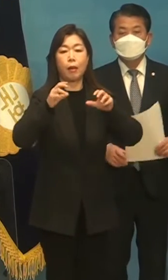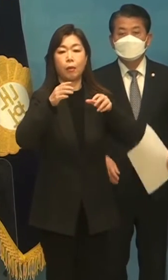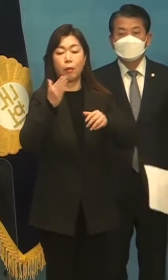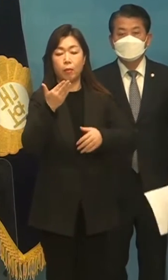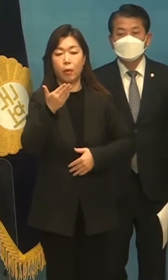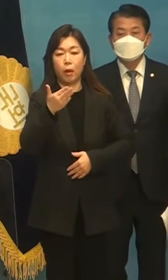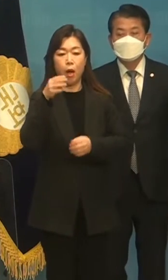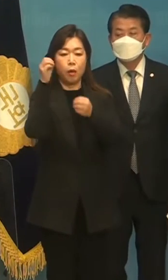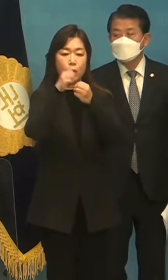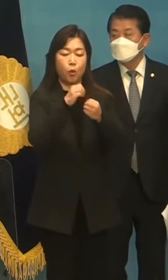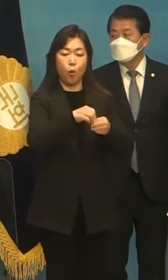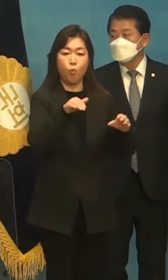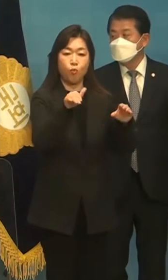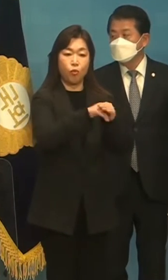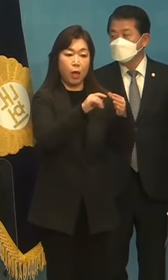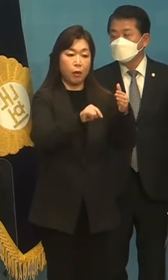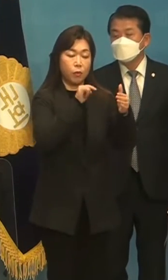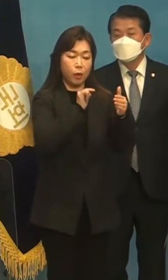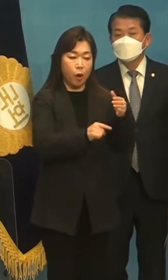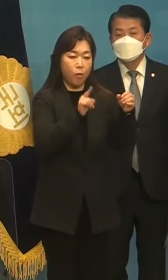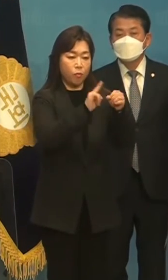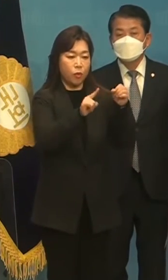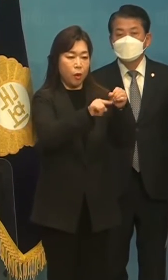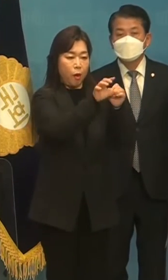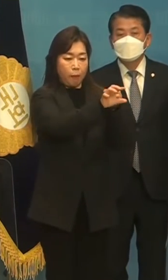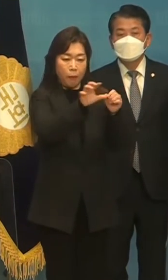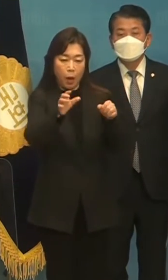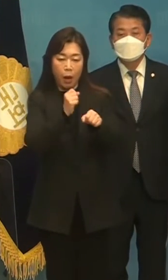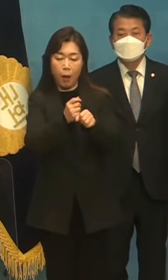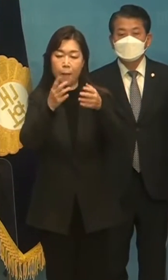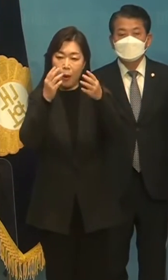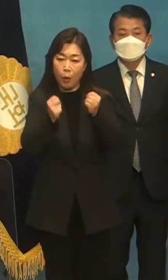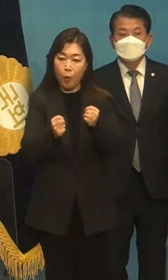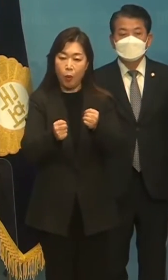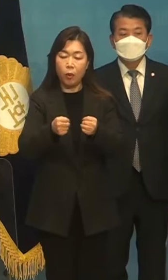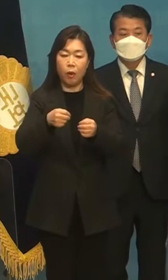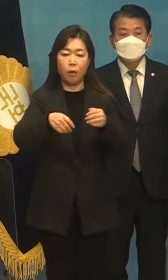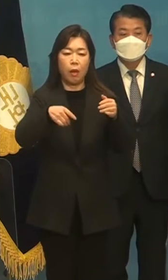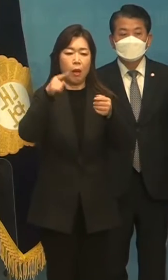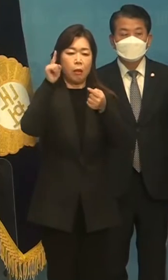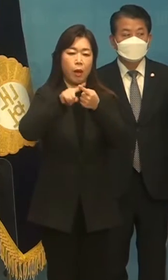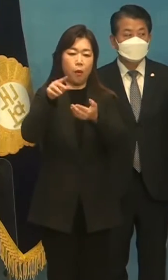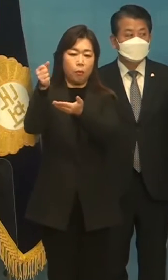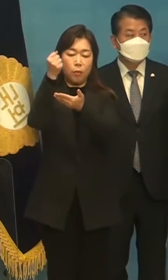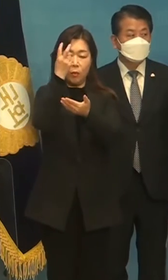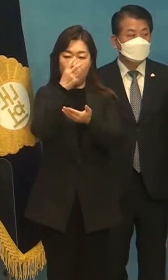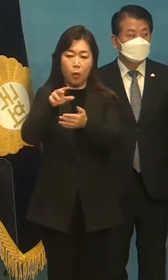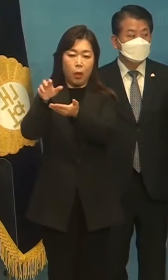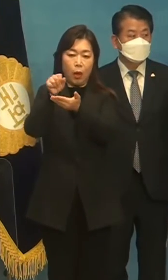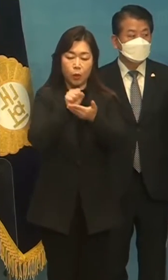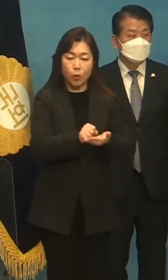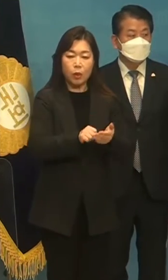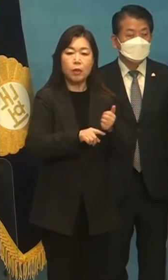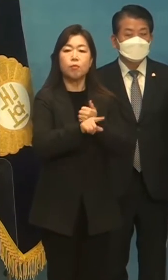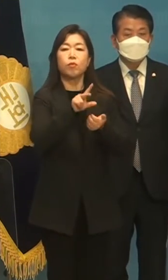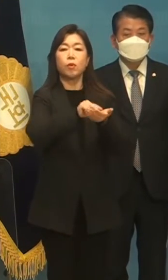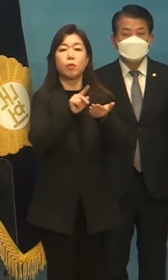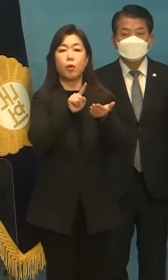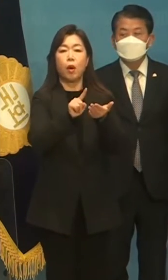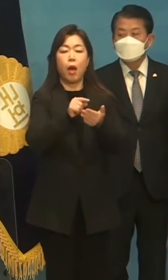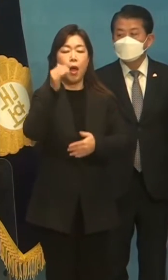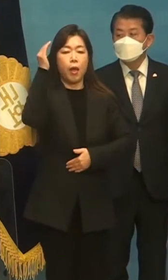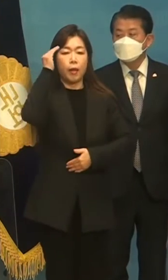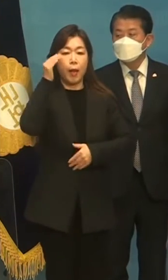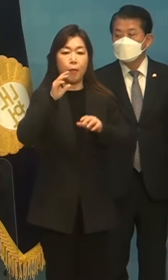특히 우리 전통 문화에는 불교 문화의 정승화도가 있으며 이를 전승하고 보존 발전시키는 것은 대한민국